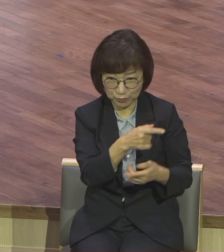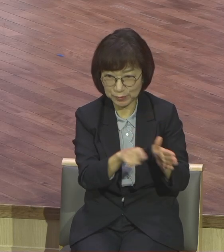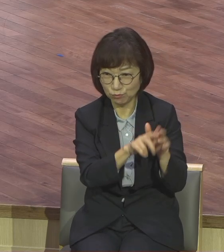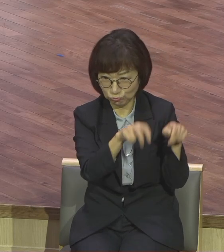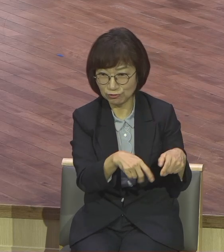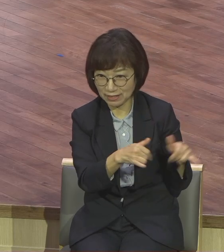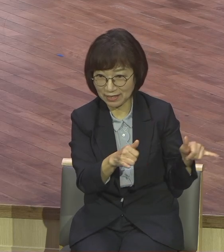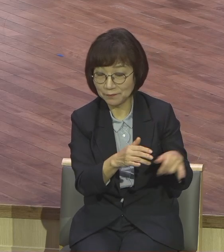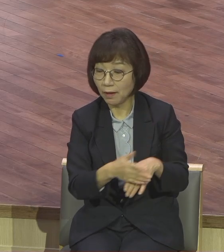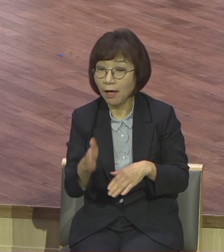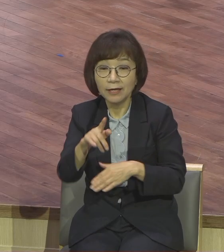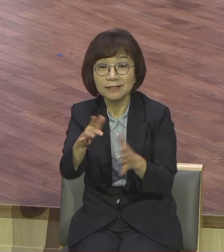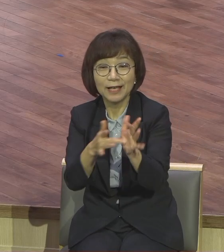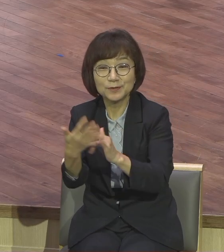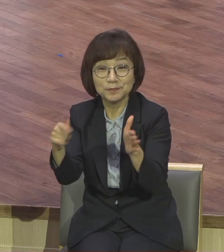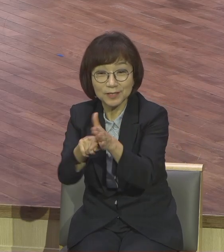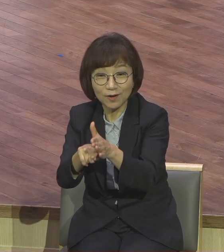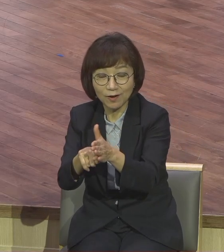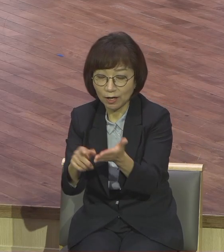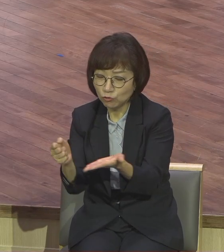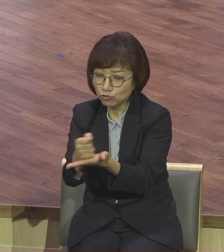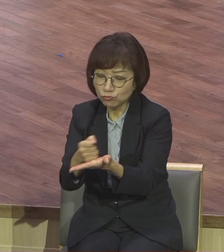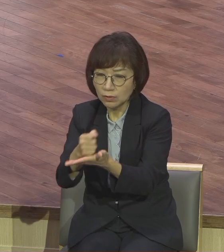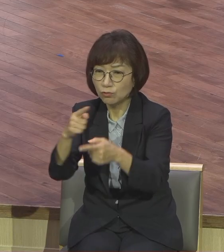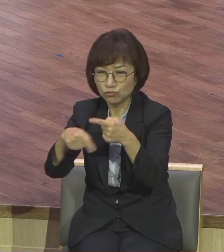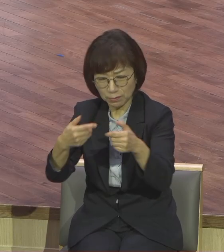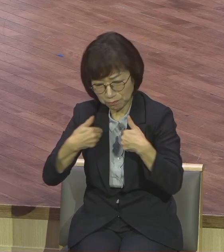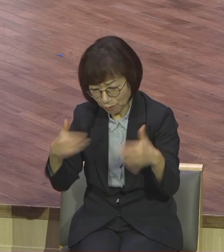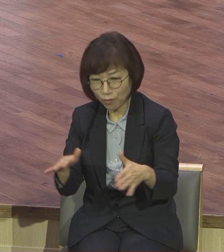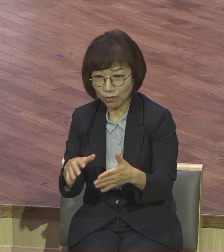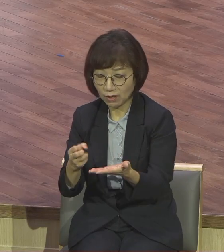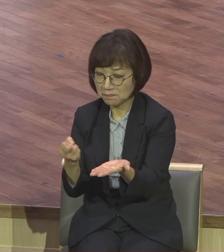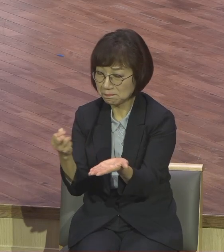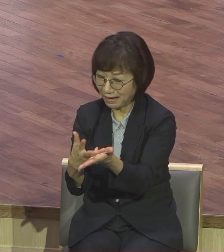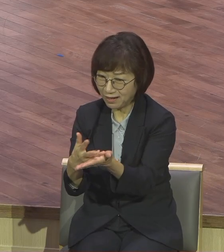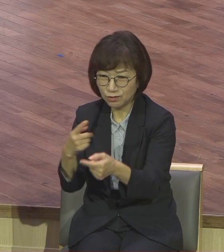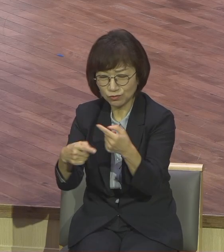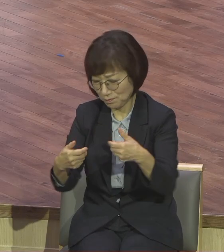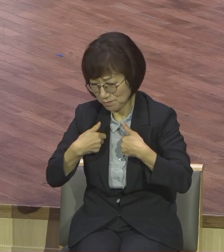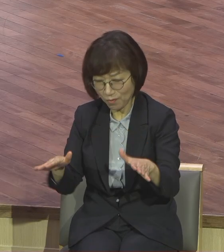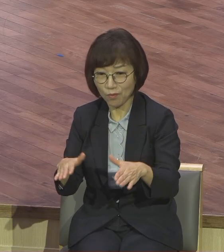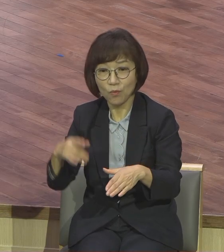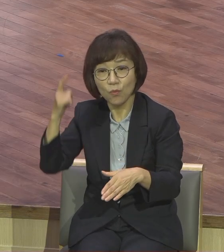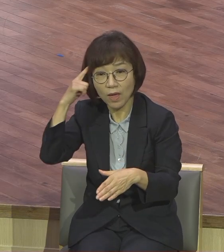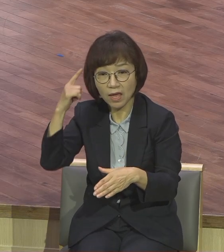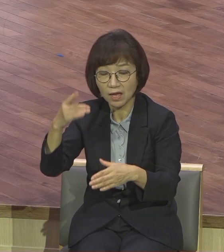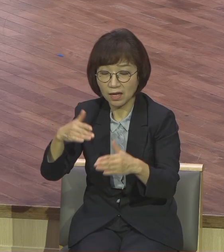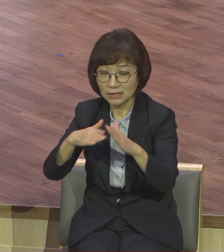예수 믿는 순간이 다 끝났다니까요. 가문의 저주가 다 끝났어요.